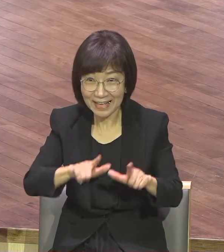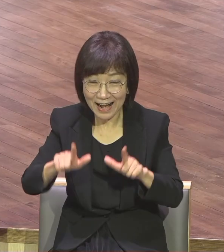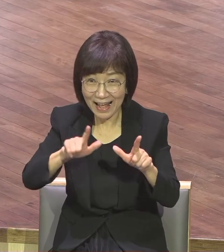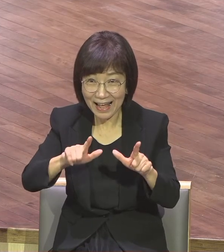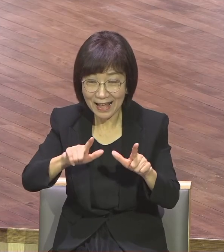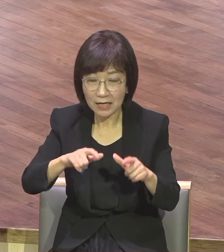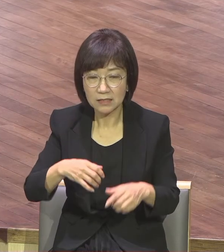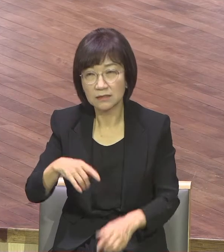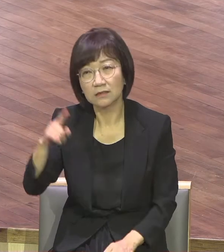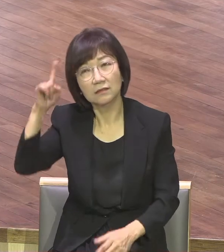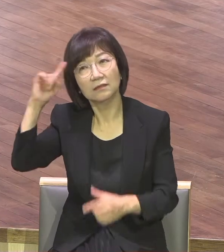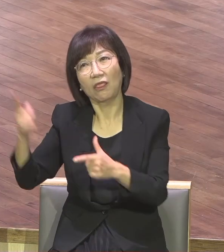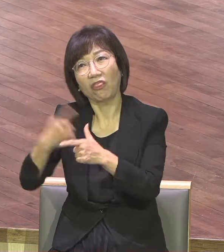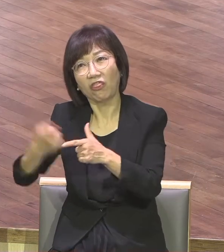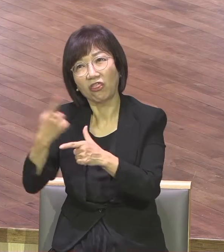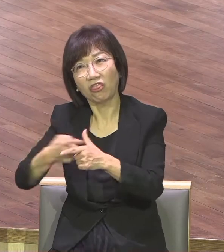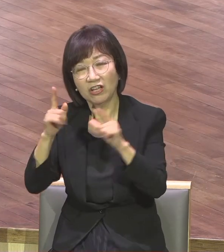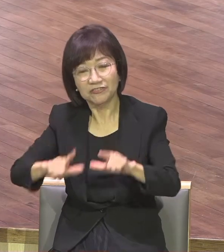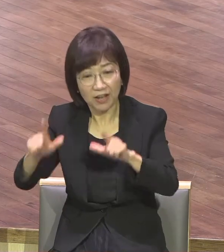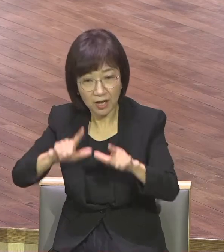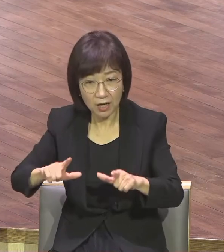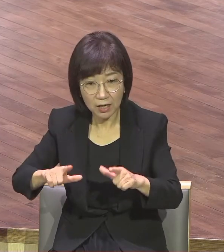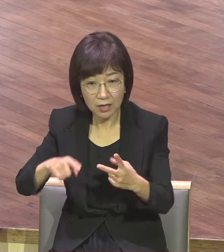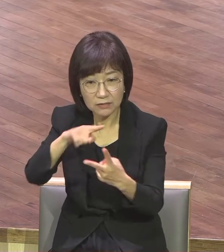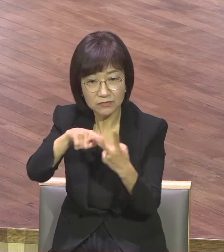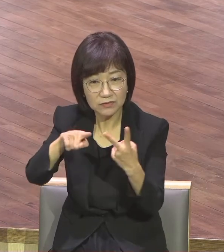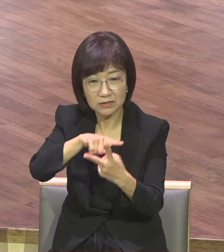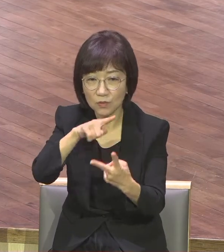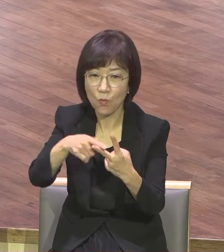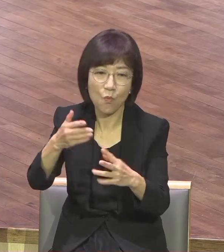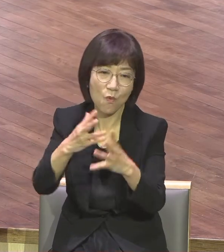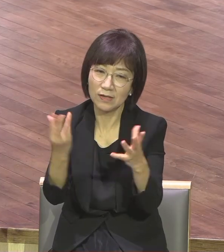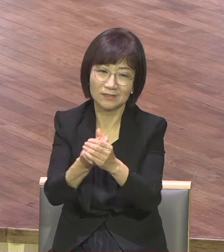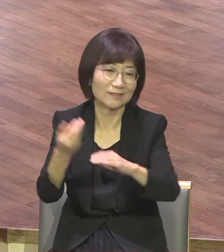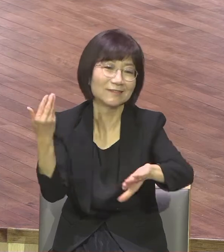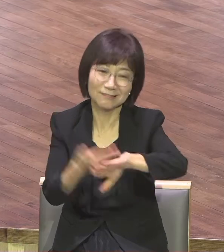못하느냐 따라서 그 삶은 하늘과 땅